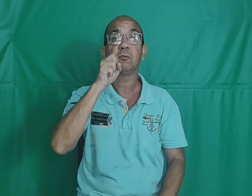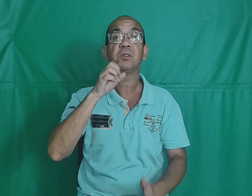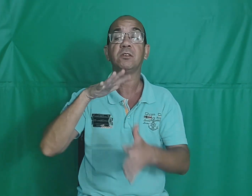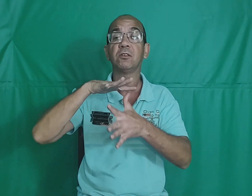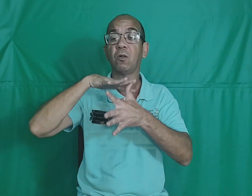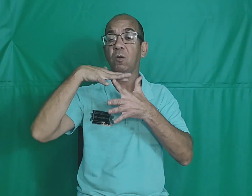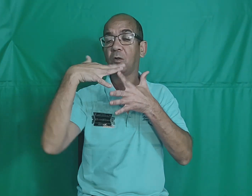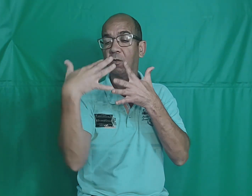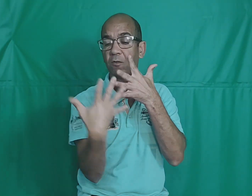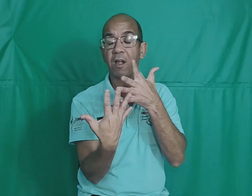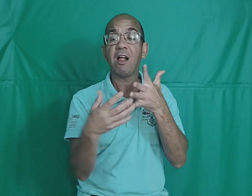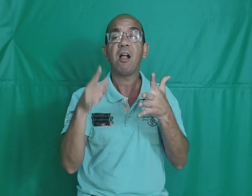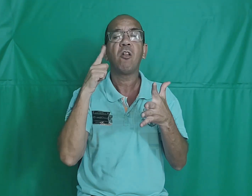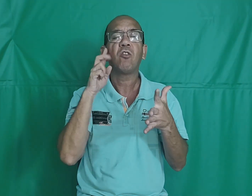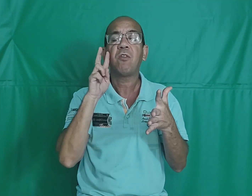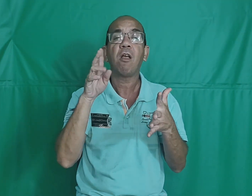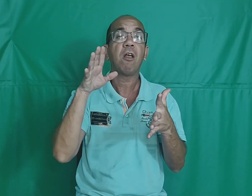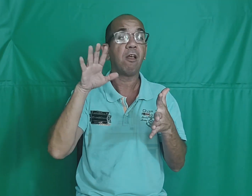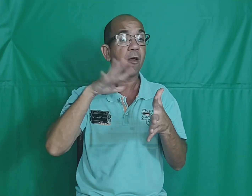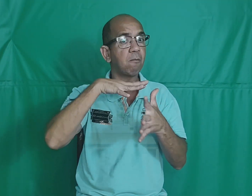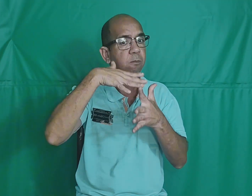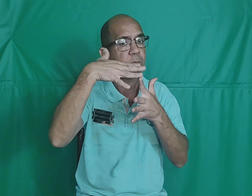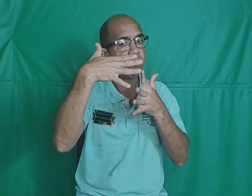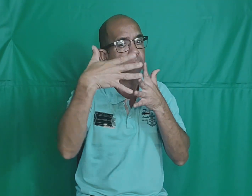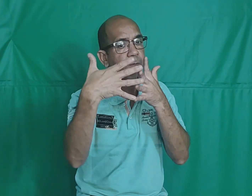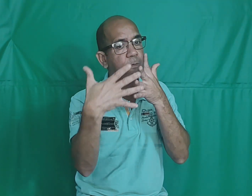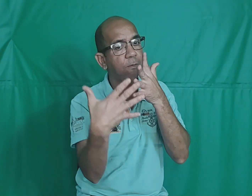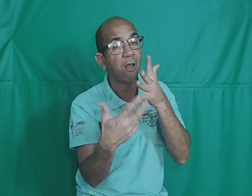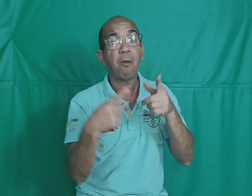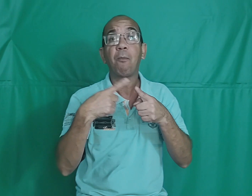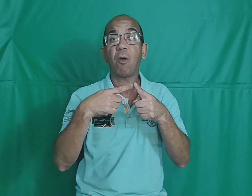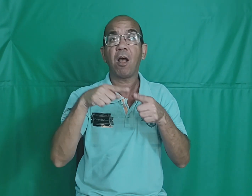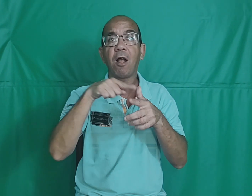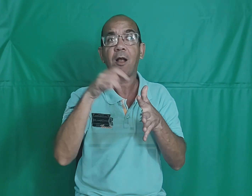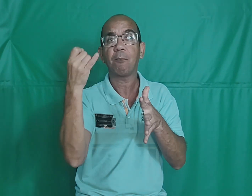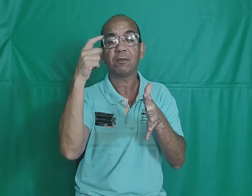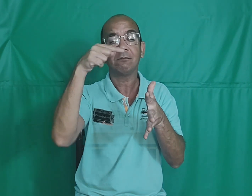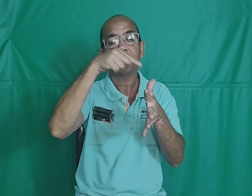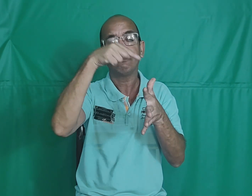Libras, para que os surdos possam frequentar e entenderem com clareza a Santa Celebração.